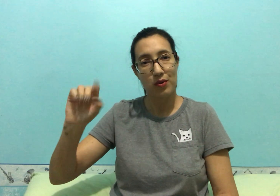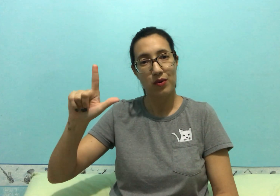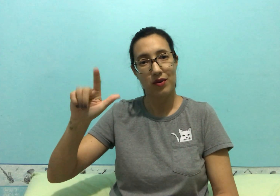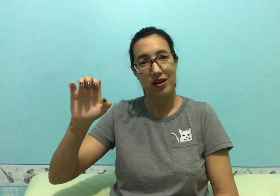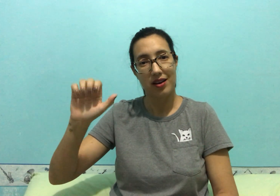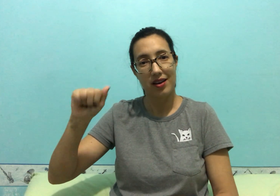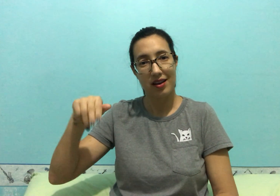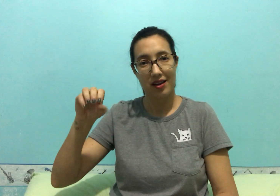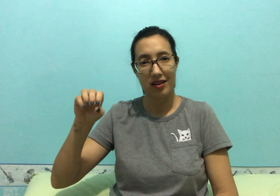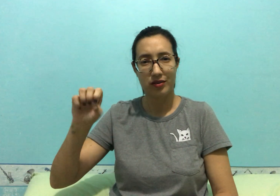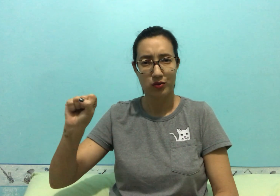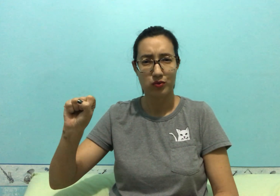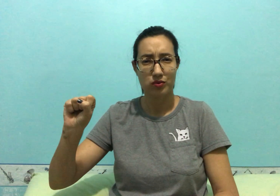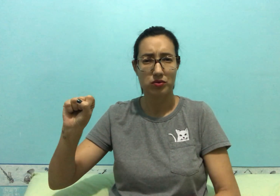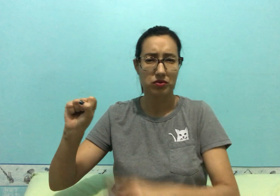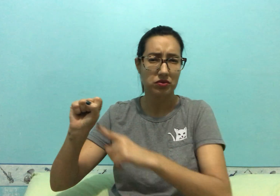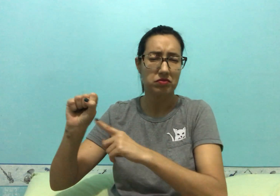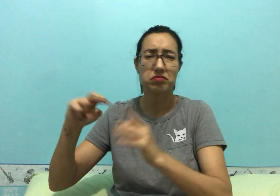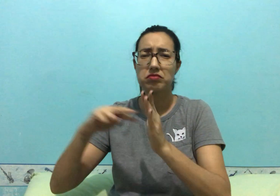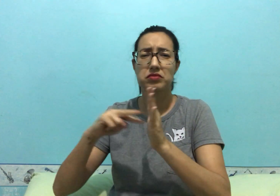nada mais são do que apenas